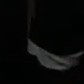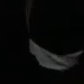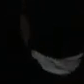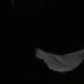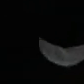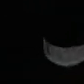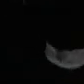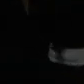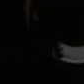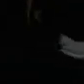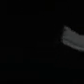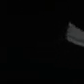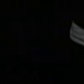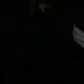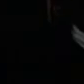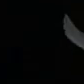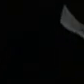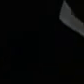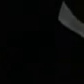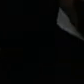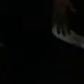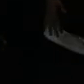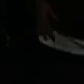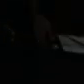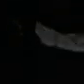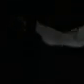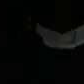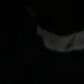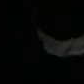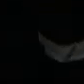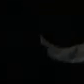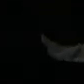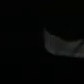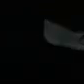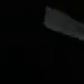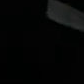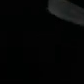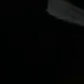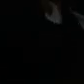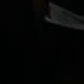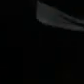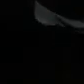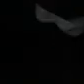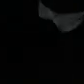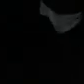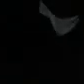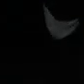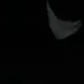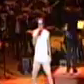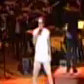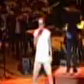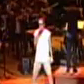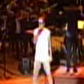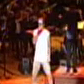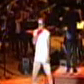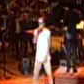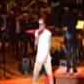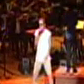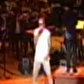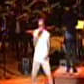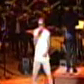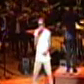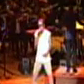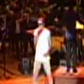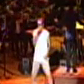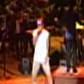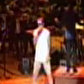es al norte. Los niños ya no juegan las escondidas por vivir, juegan a esquivar balas perdidas y sobrevivir en este infierno. Que de santos,